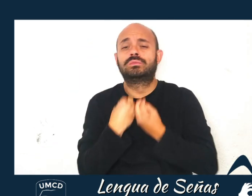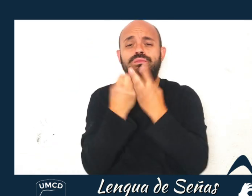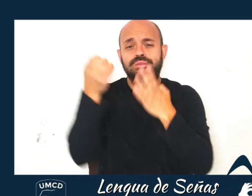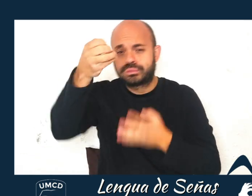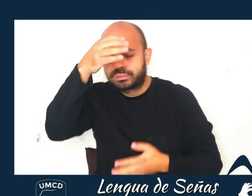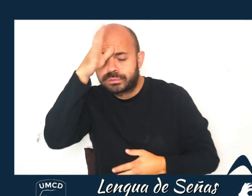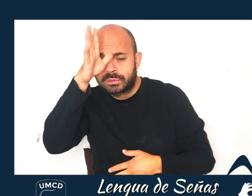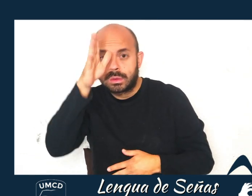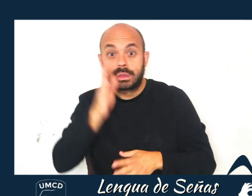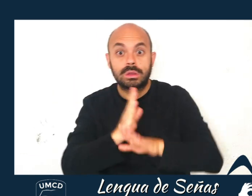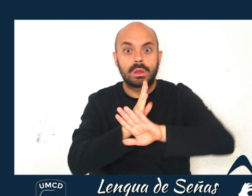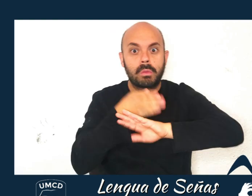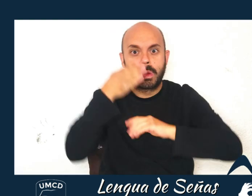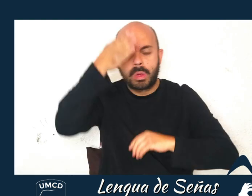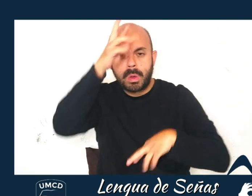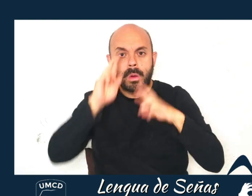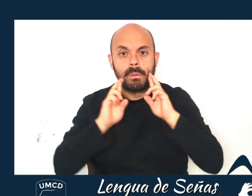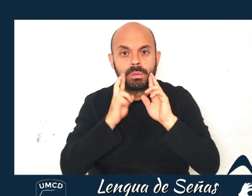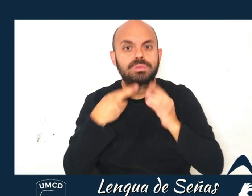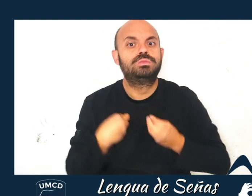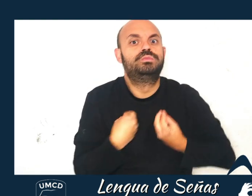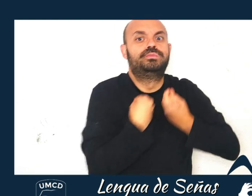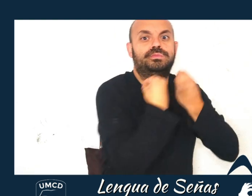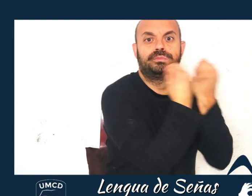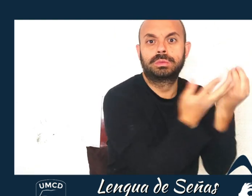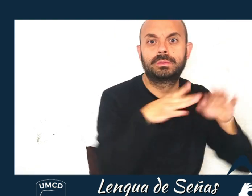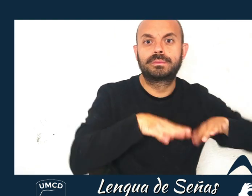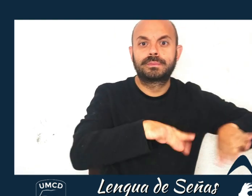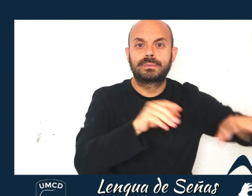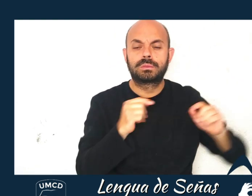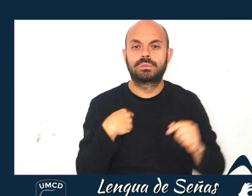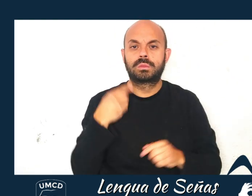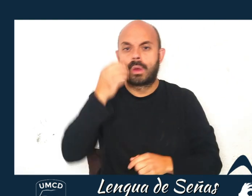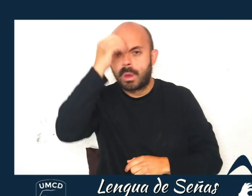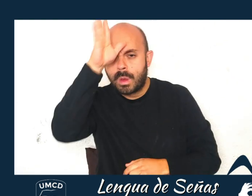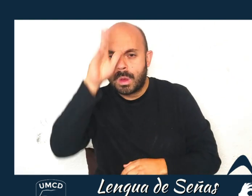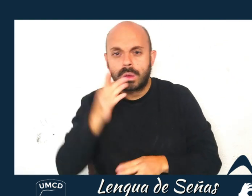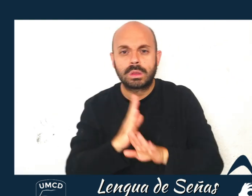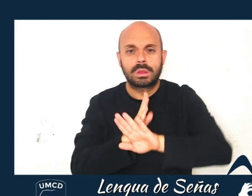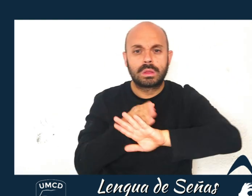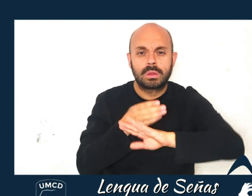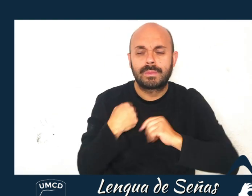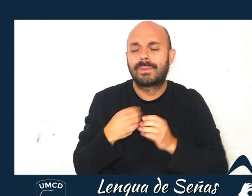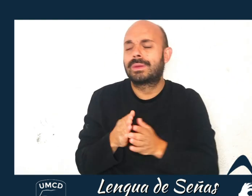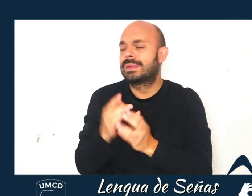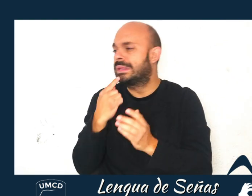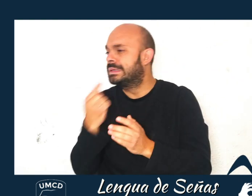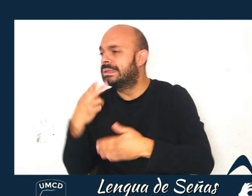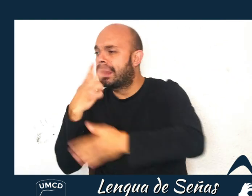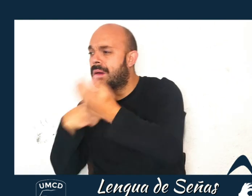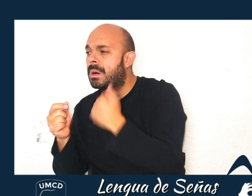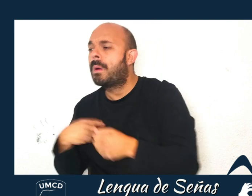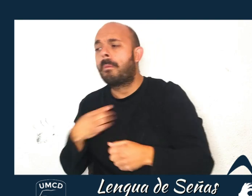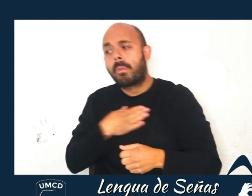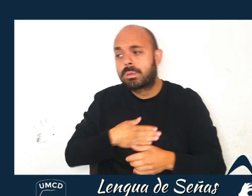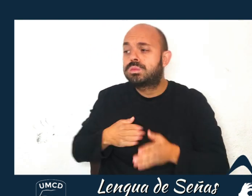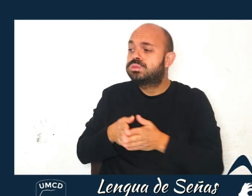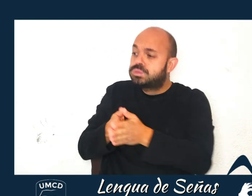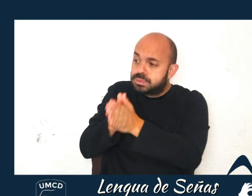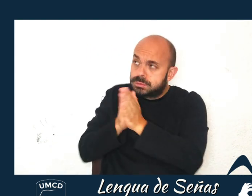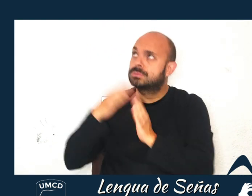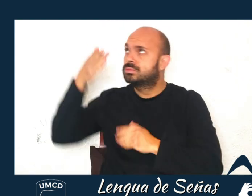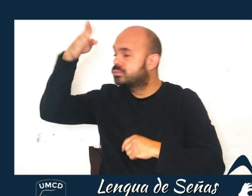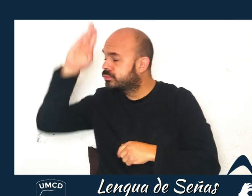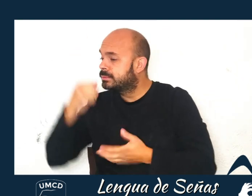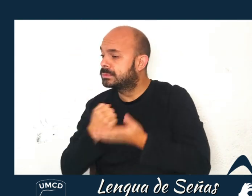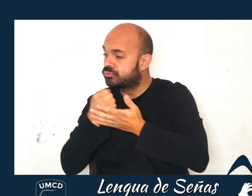Y Dios le otorga esa petición. Y por eso le dice, clama para que la sabiduría llegue a tu vida.